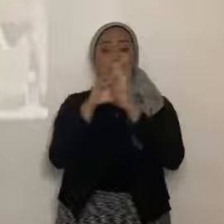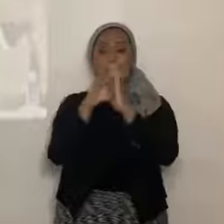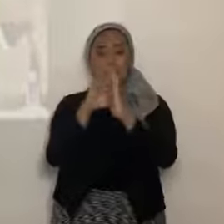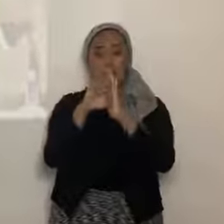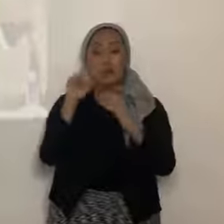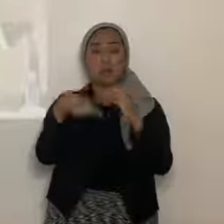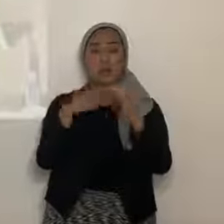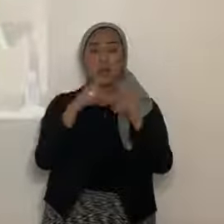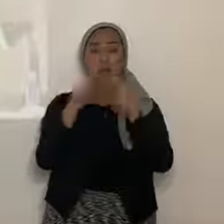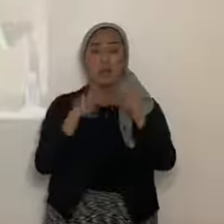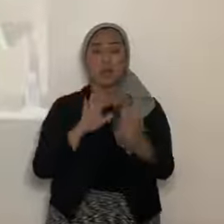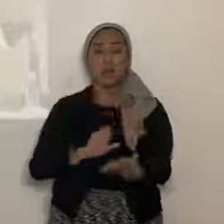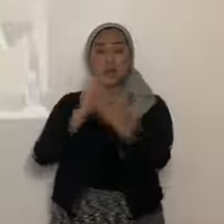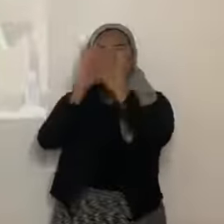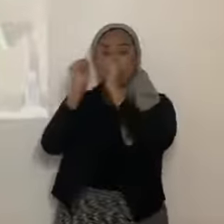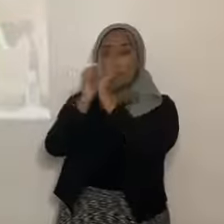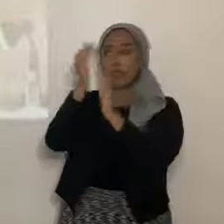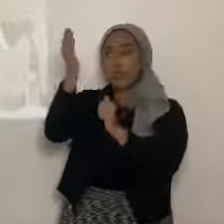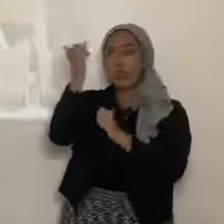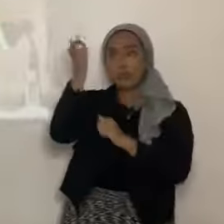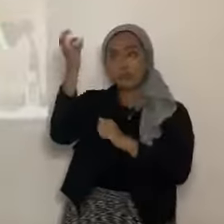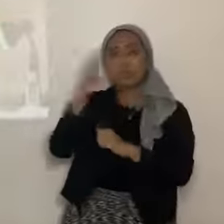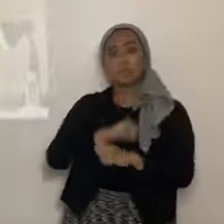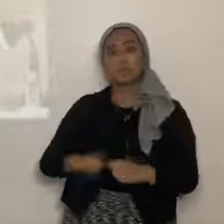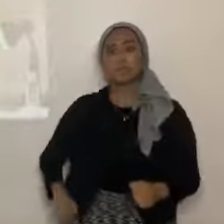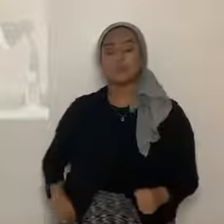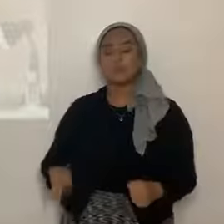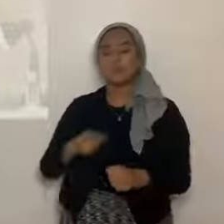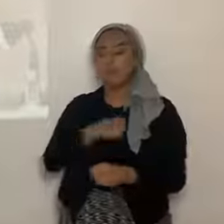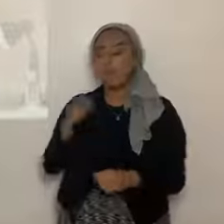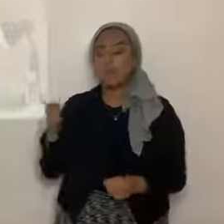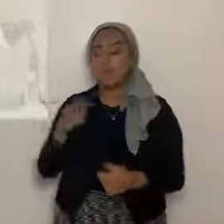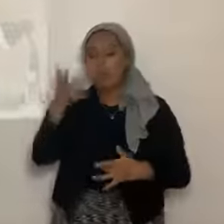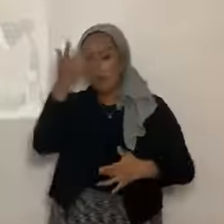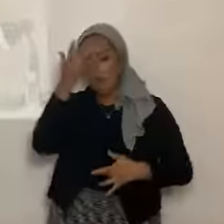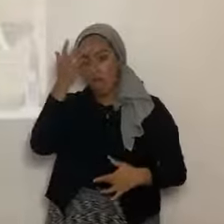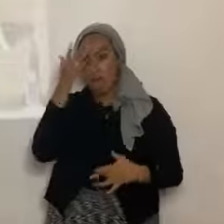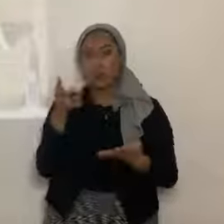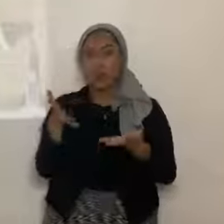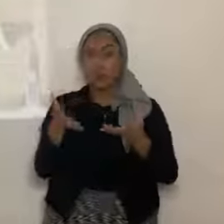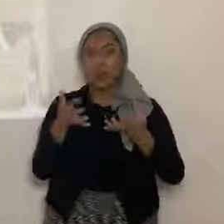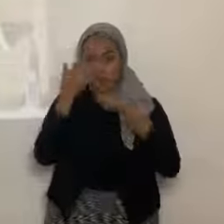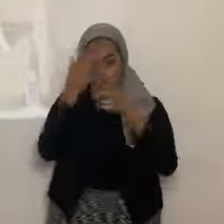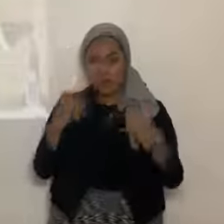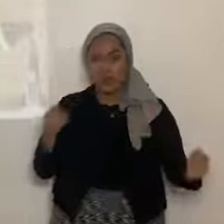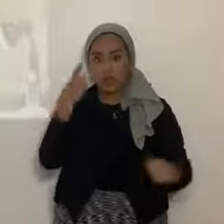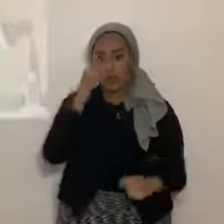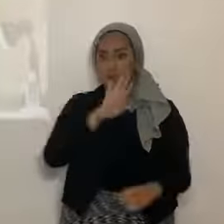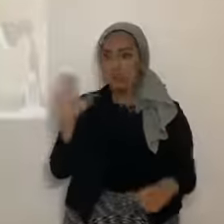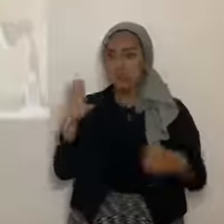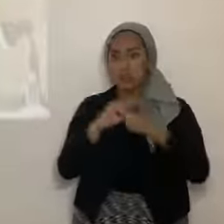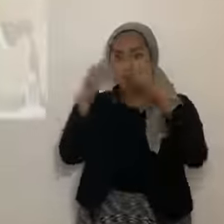se acercaba a Yahshua Mashiach porque estaban enfermos, querían sanidad para sus cuerpos, y está bien.